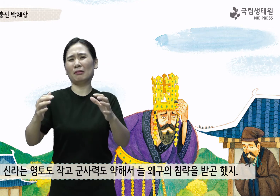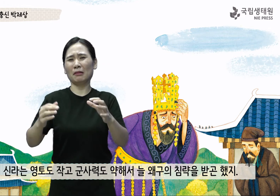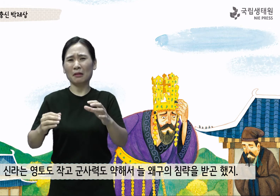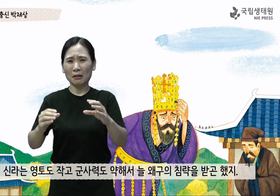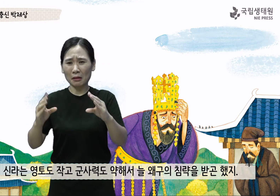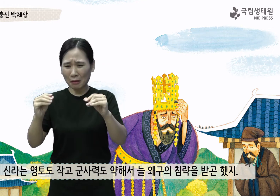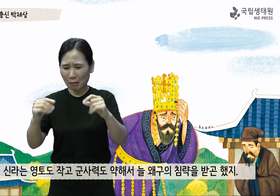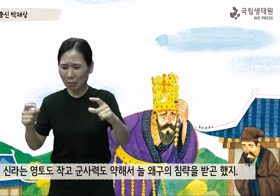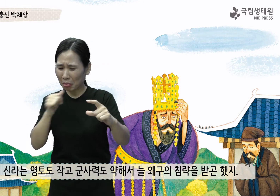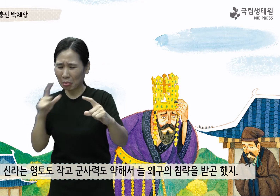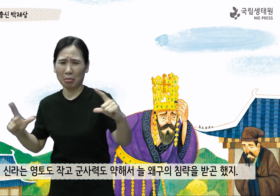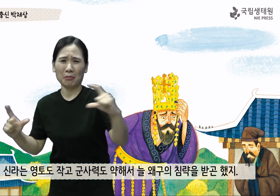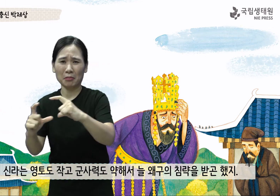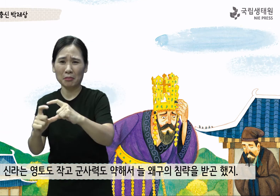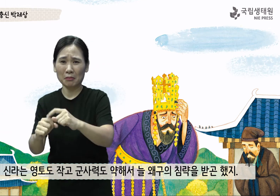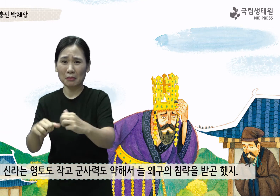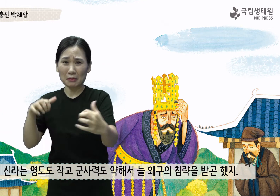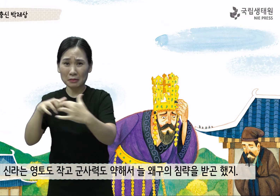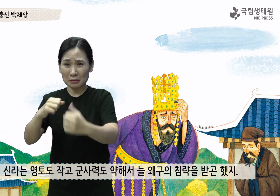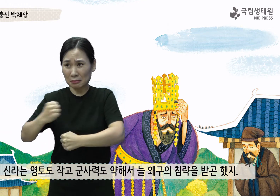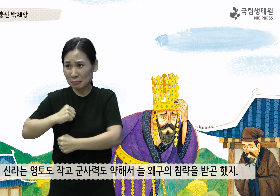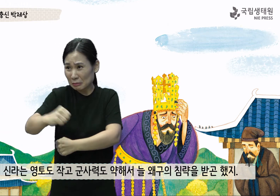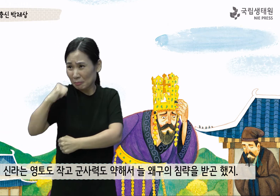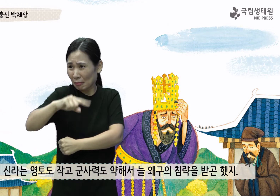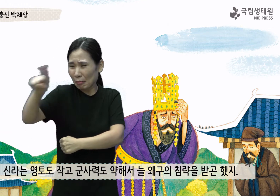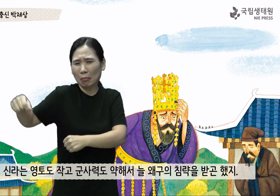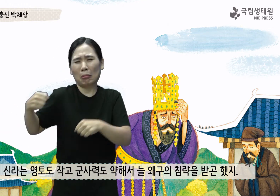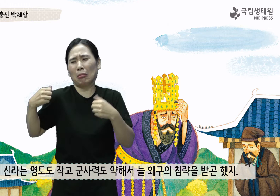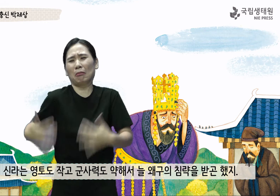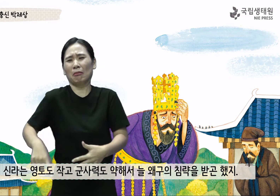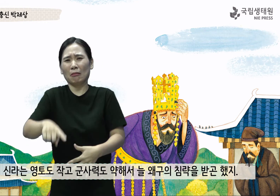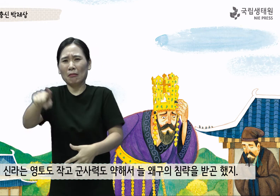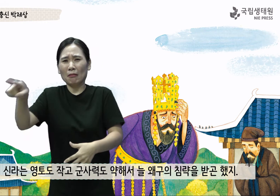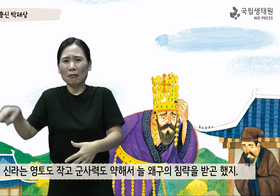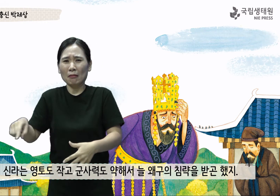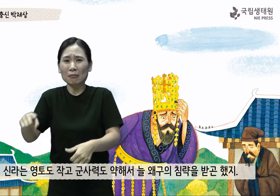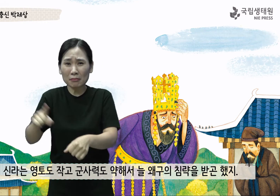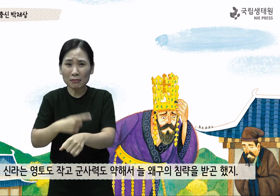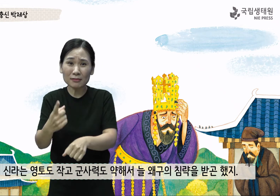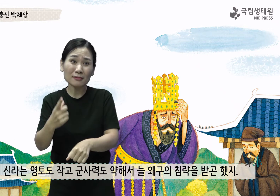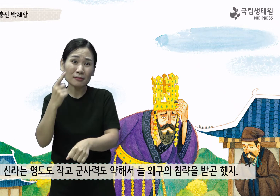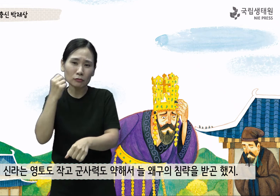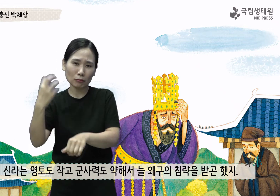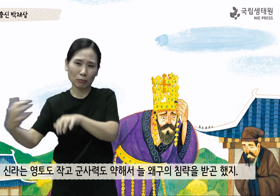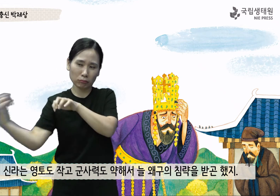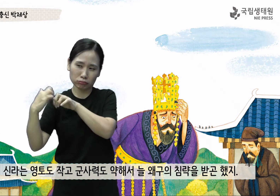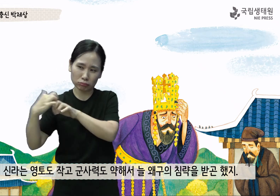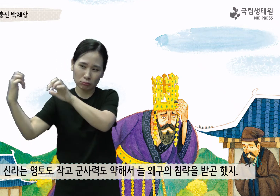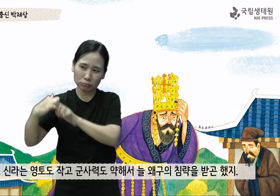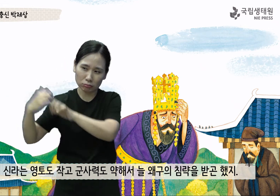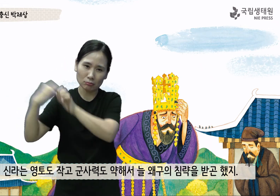작고 군사력도 약해서 늘 외구의 침략을 받고 냈지.